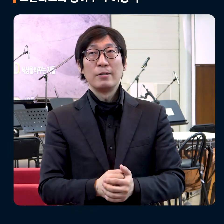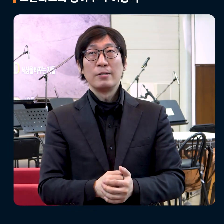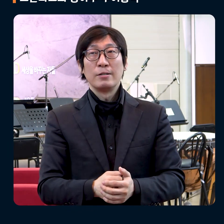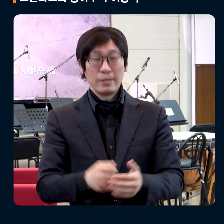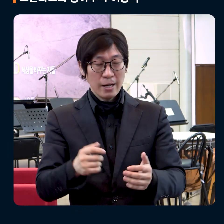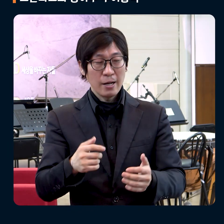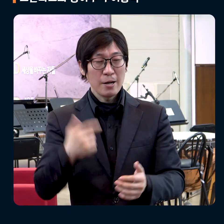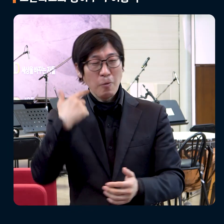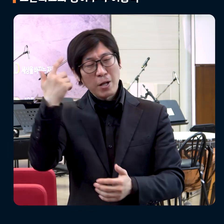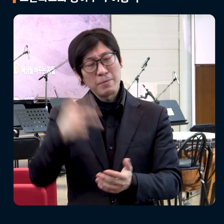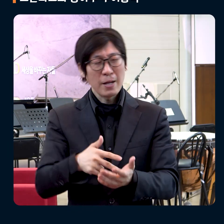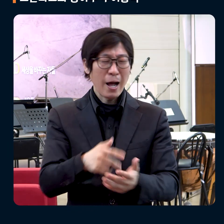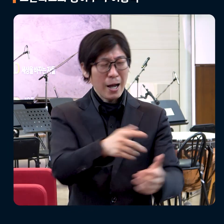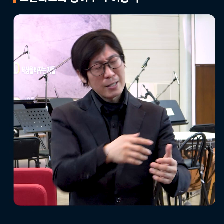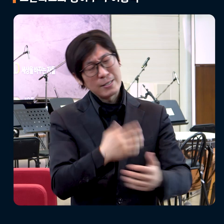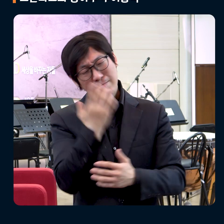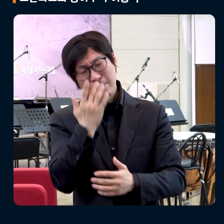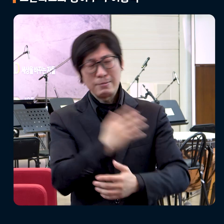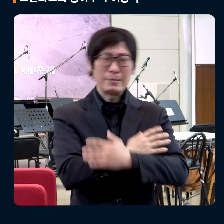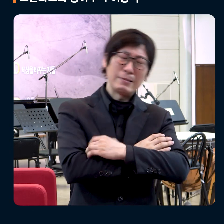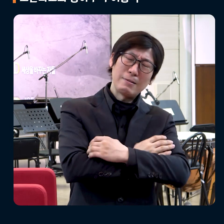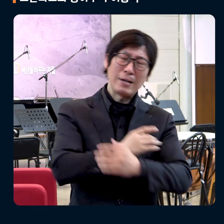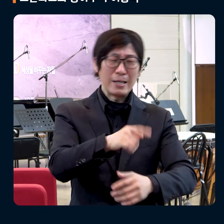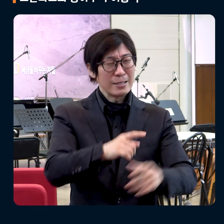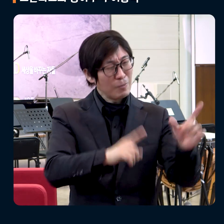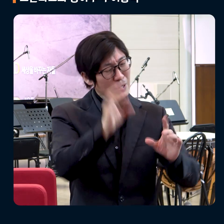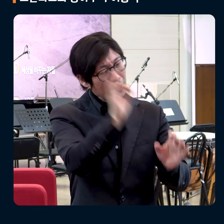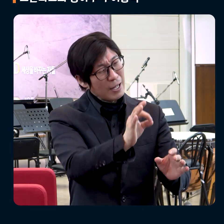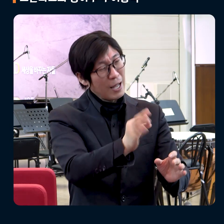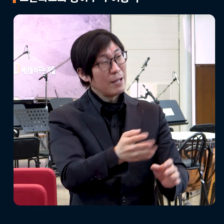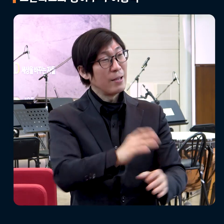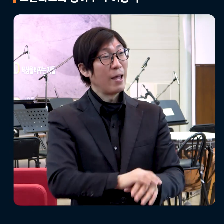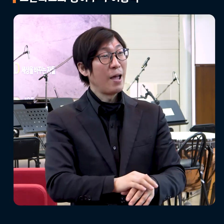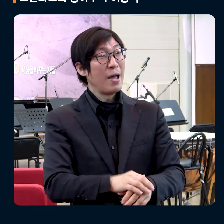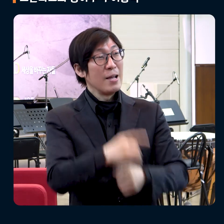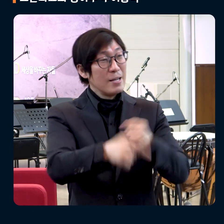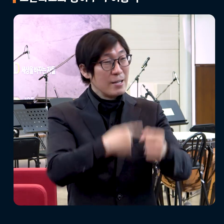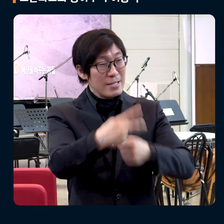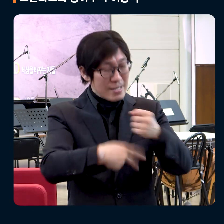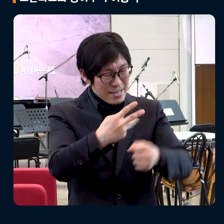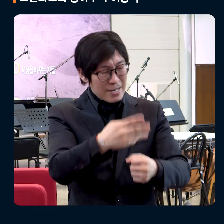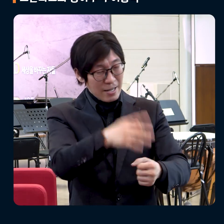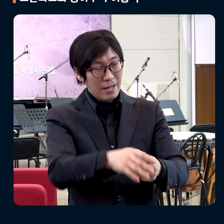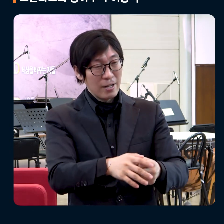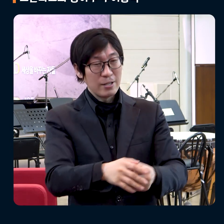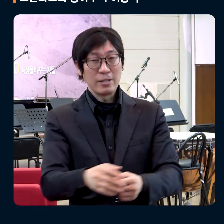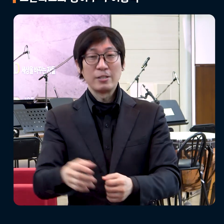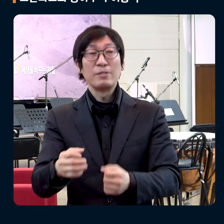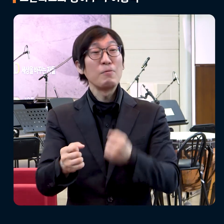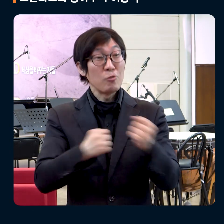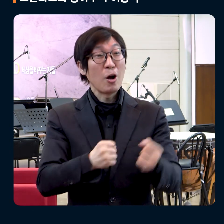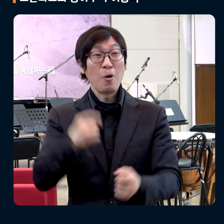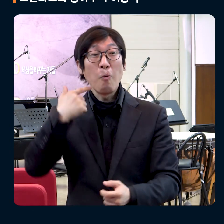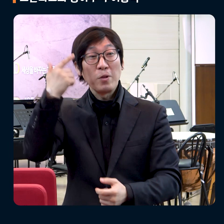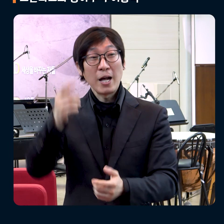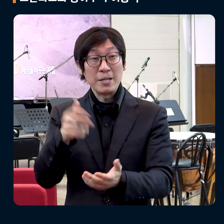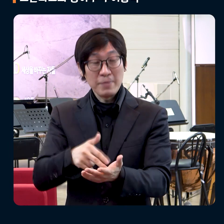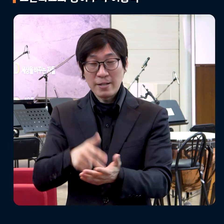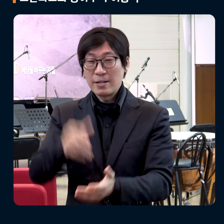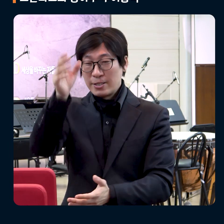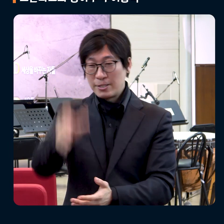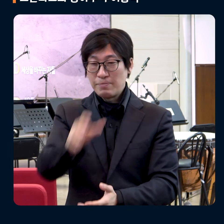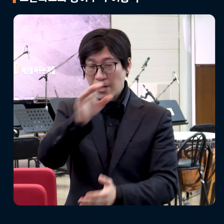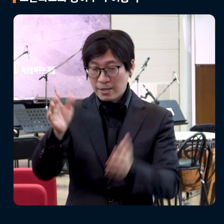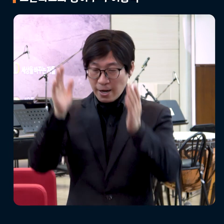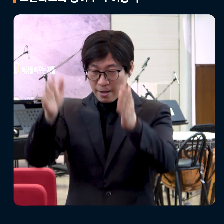주님 저도 그분 끝까지 품고 열심히 하겠습니다 하면서 교회를 열심히 하는 거예요. 십자가 바라보면서 갑니다. 그래서